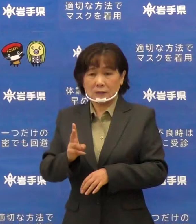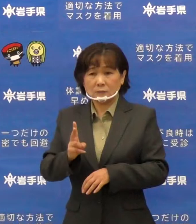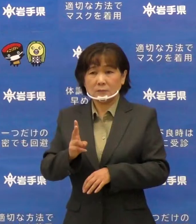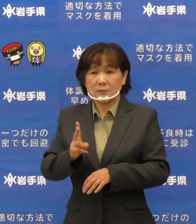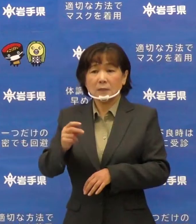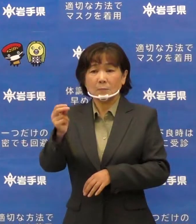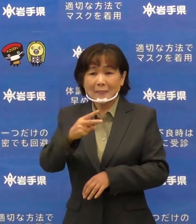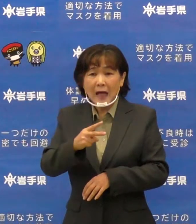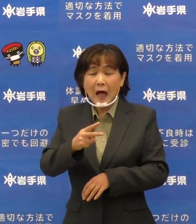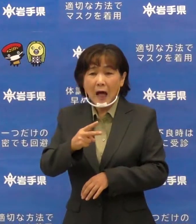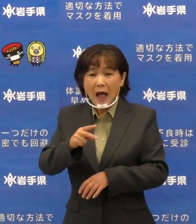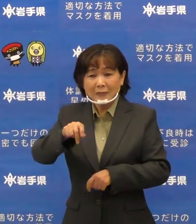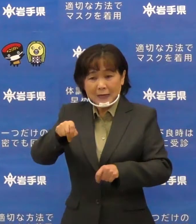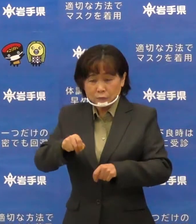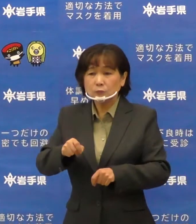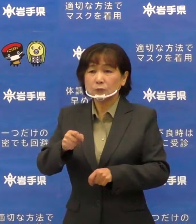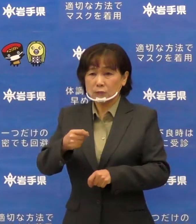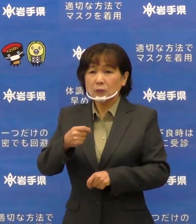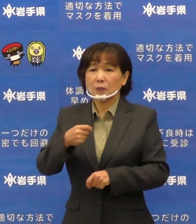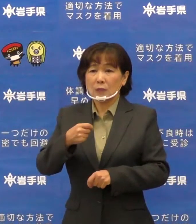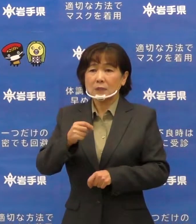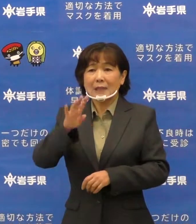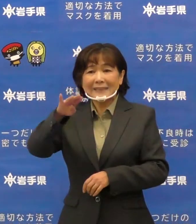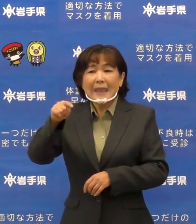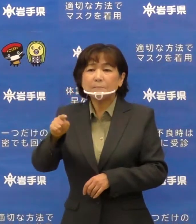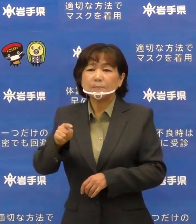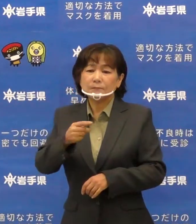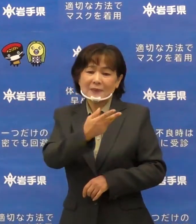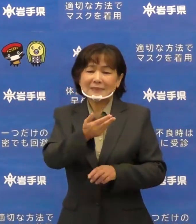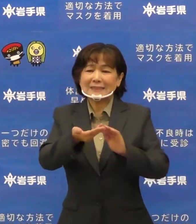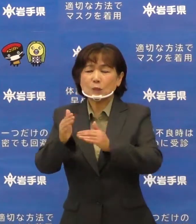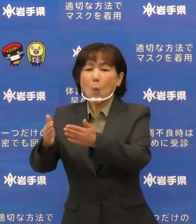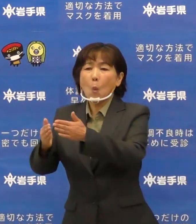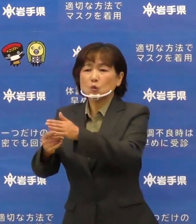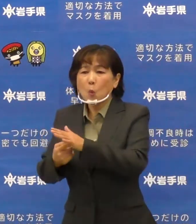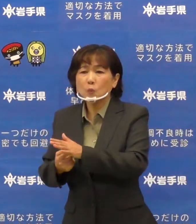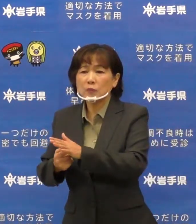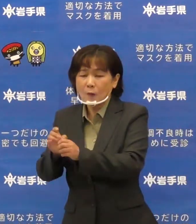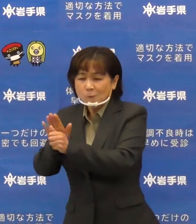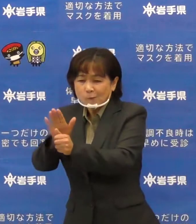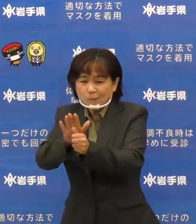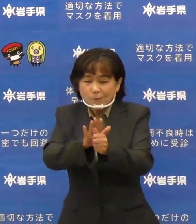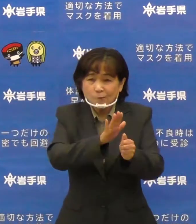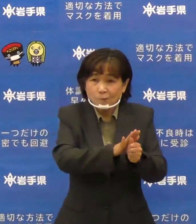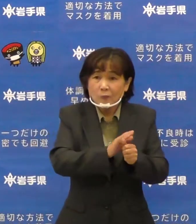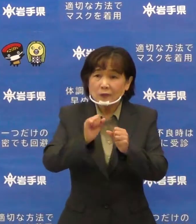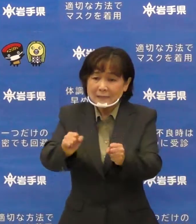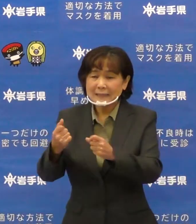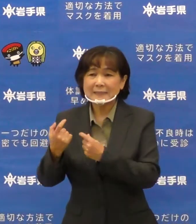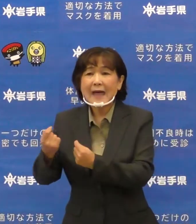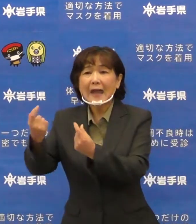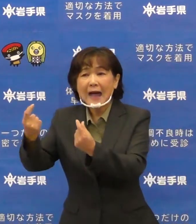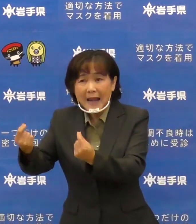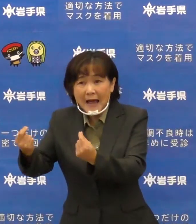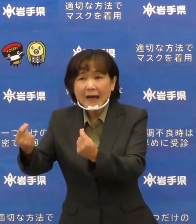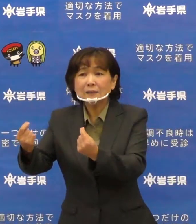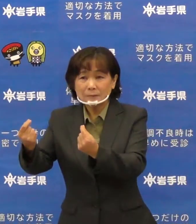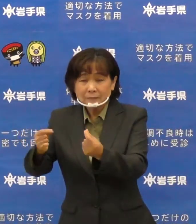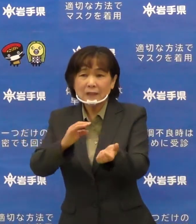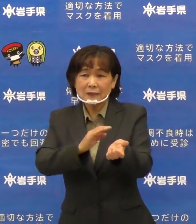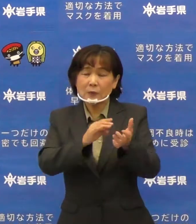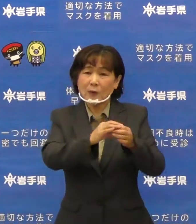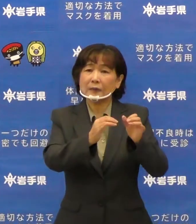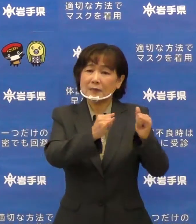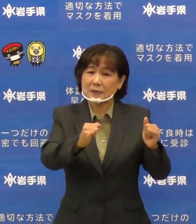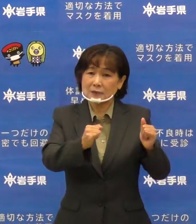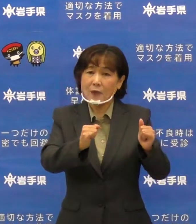こうやれるようにしつつこう、医療従事者の3回目接種をこう準備するというそういう段取りになります